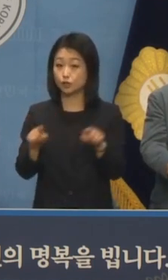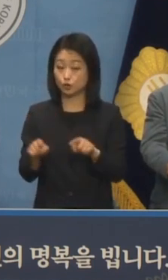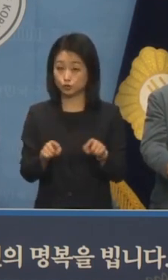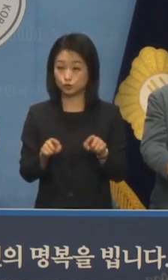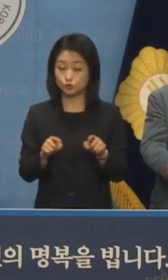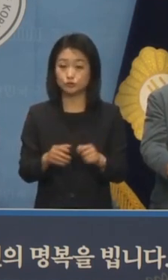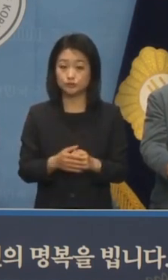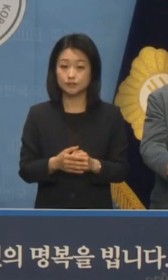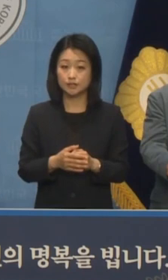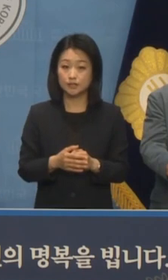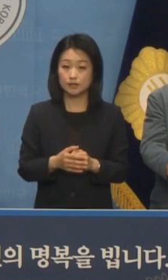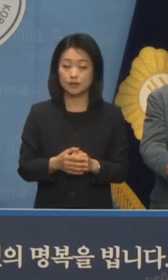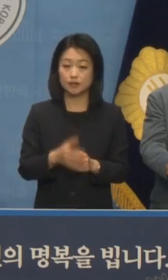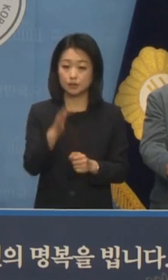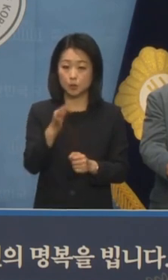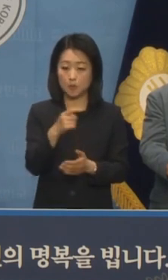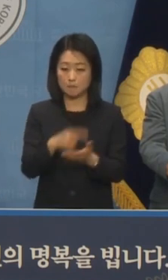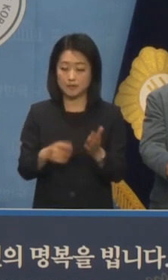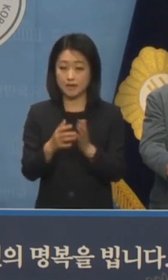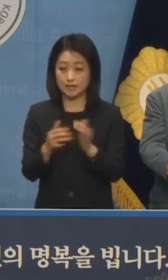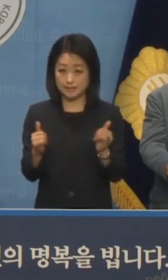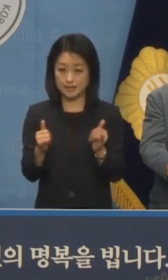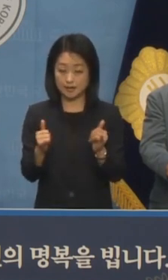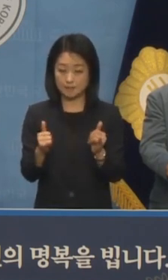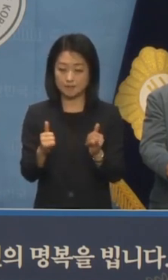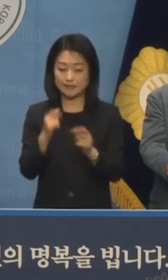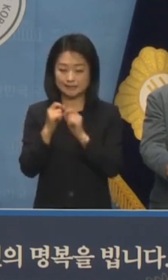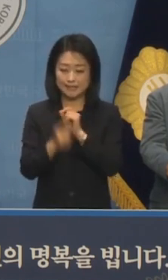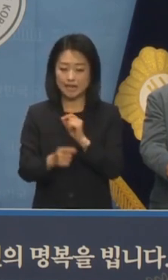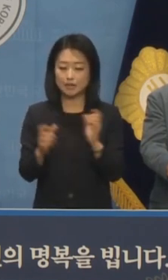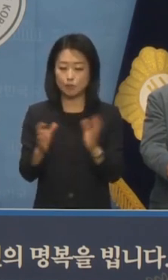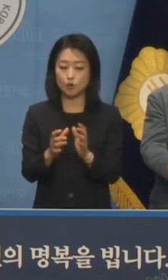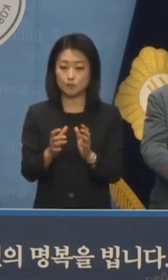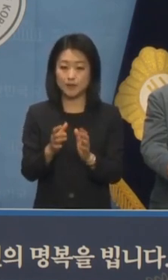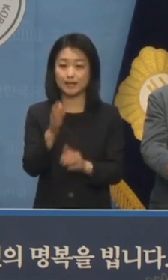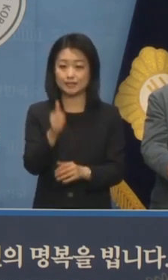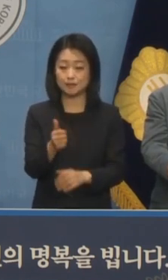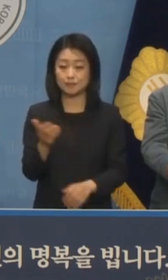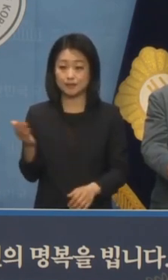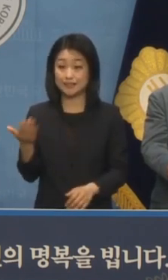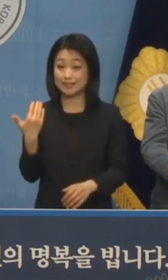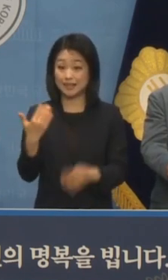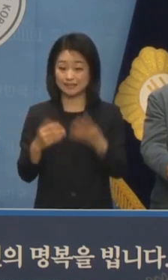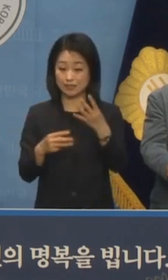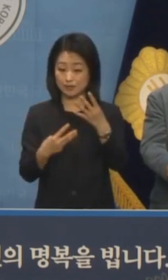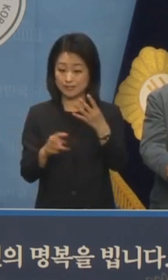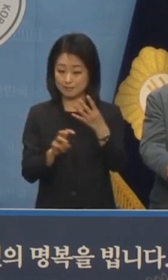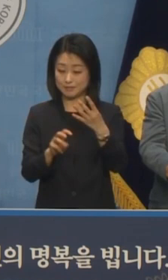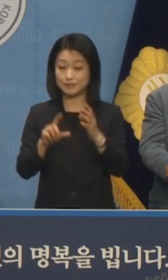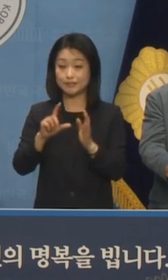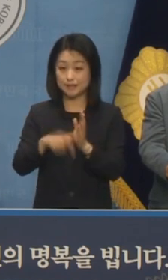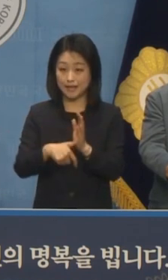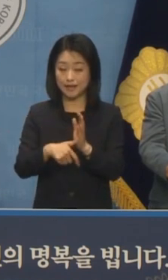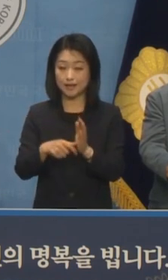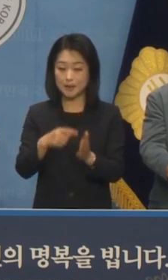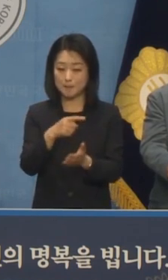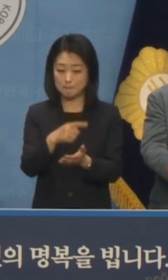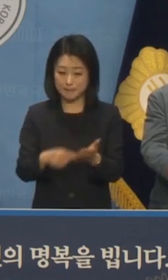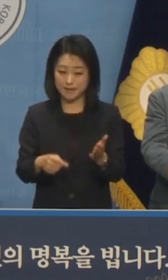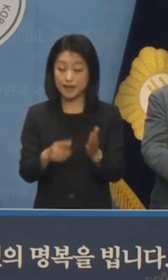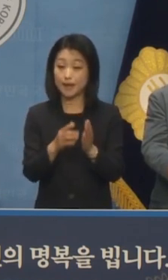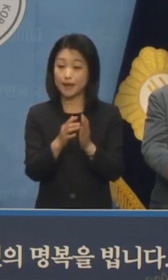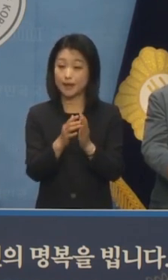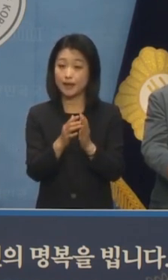사기 피해자 모임 대표 정태훈이라고 할 수 있습니다. 4월 30일에 저는 이 자리에서 신탁 사기 피해자분이 한 분이